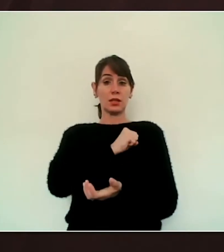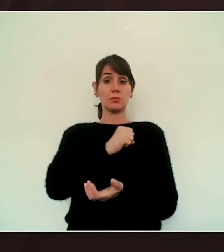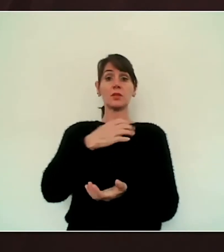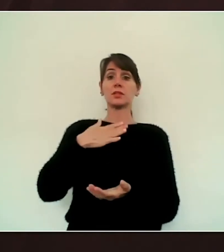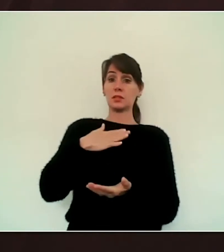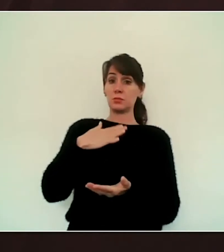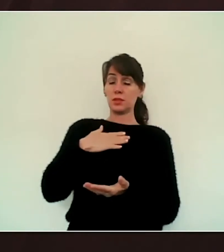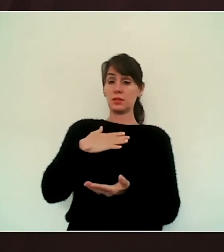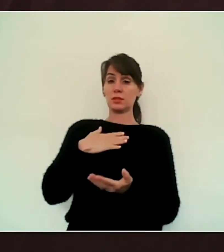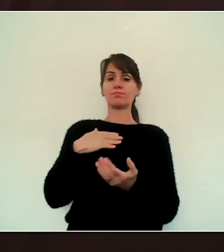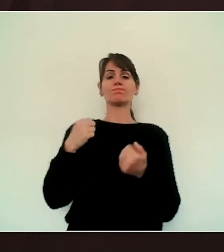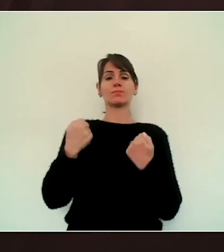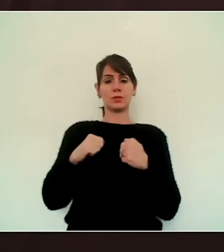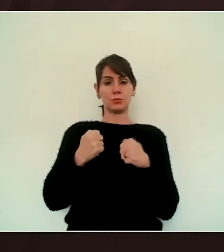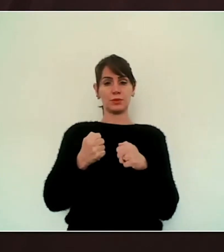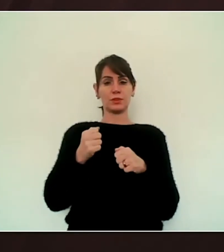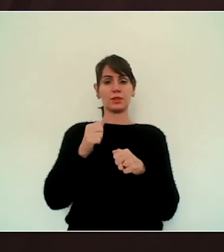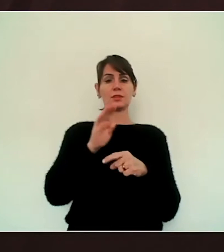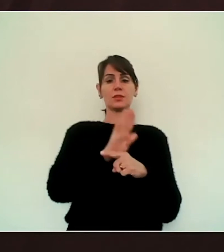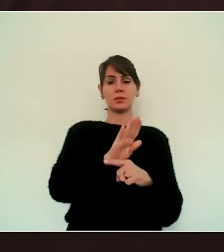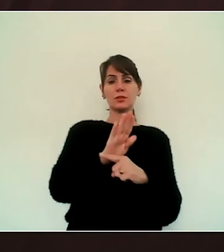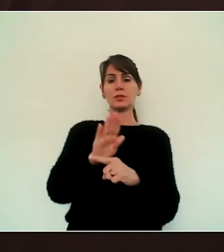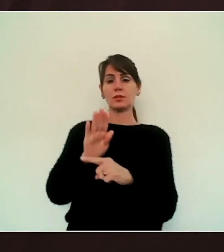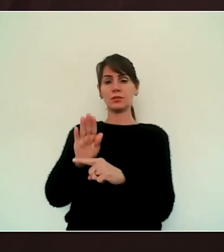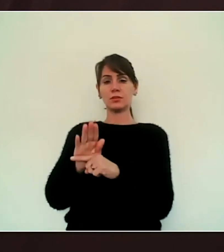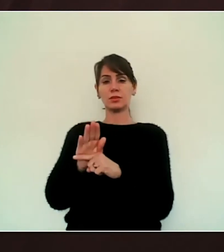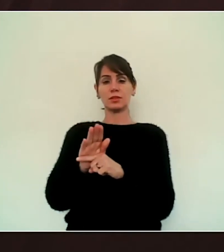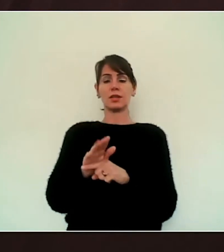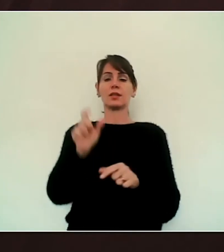Então apacenta os meus cordeiros,